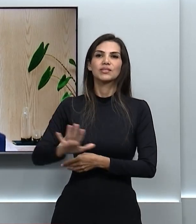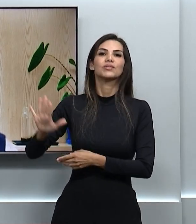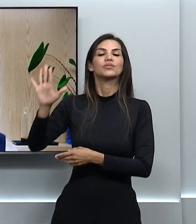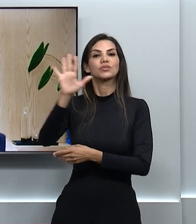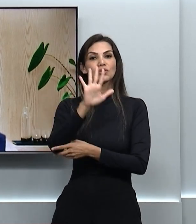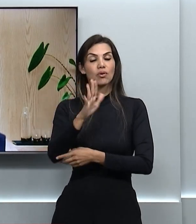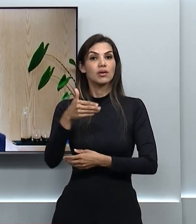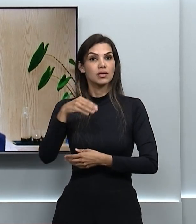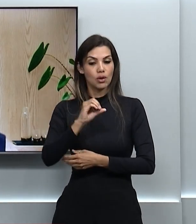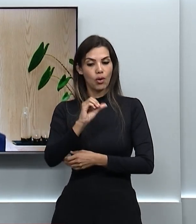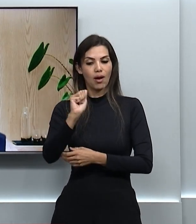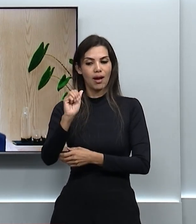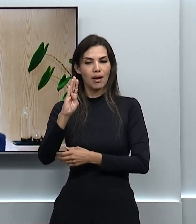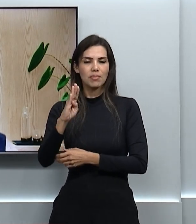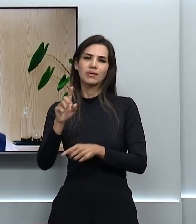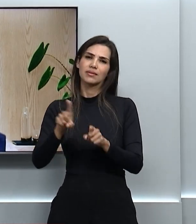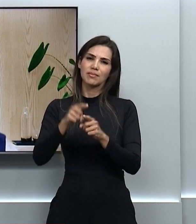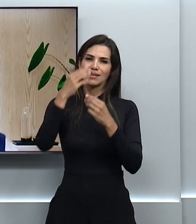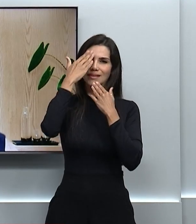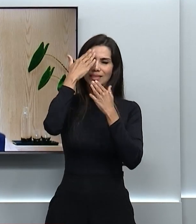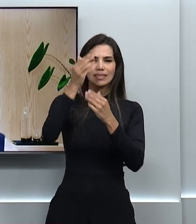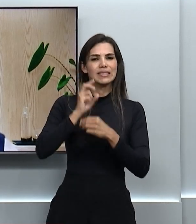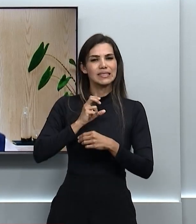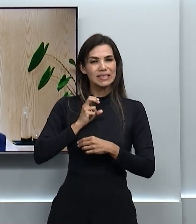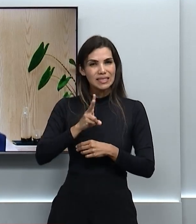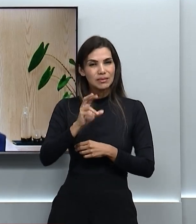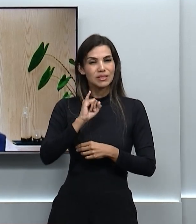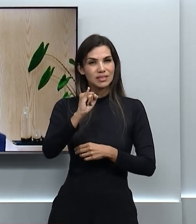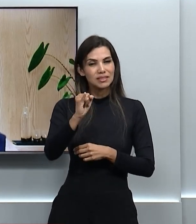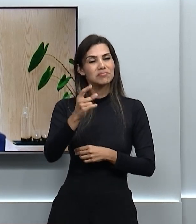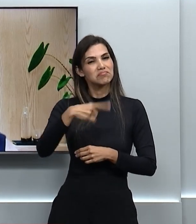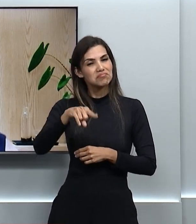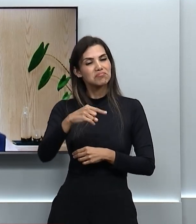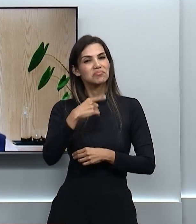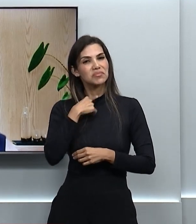e a OAB, ela agradece e sempre que puder contribuir,